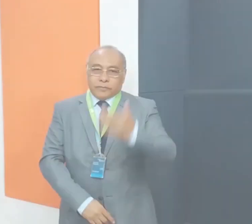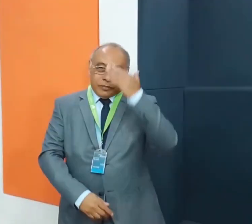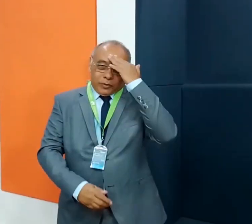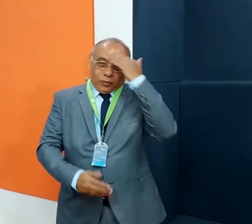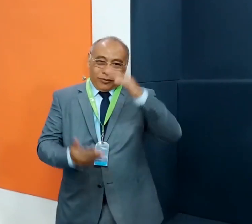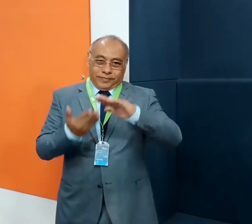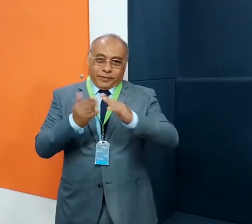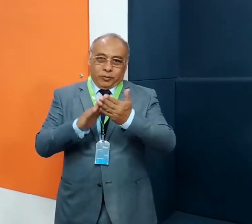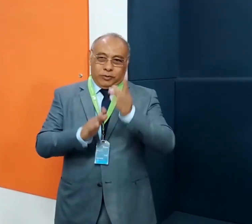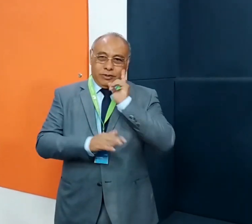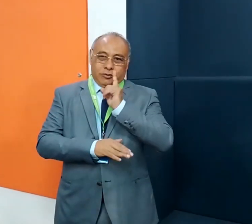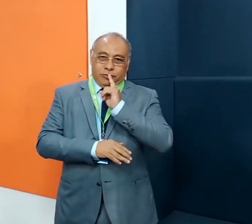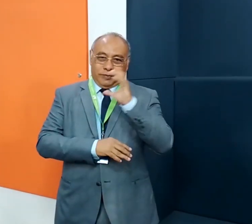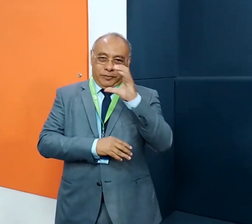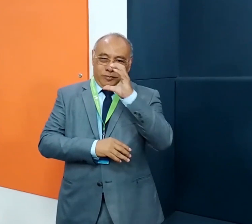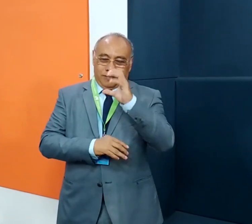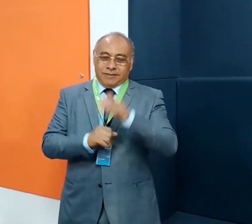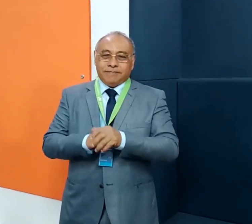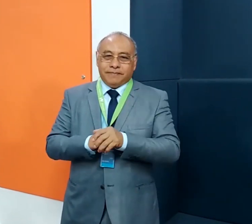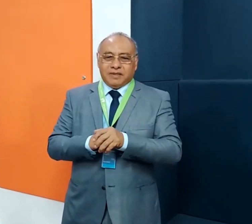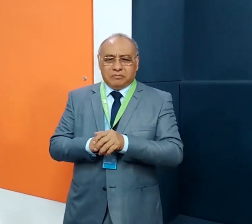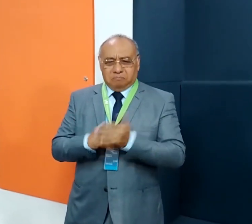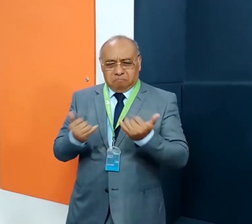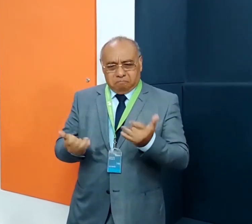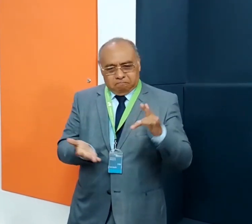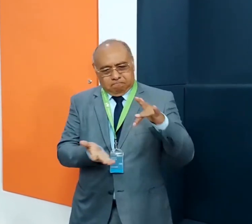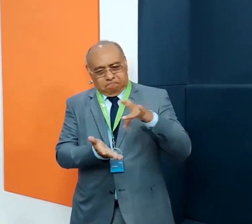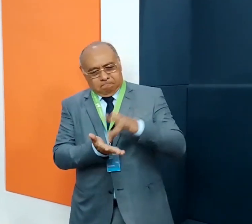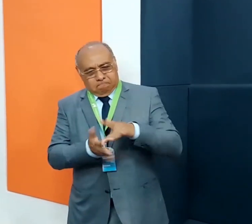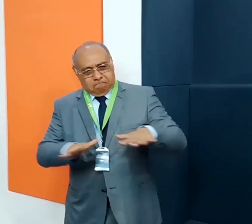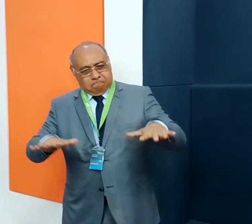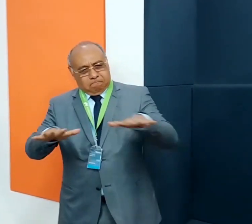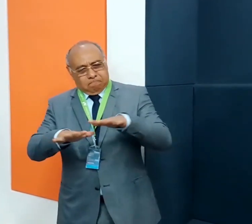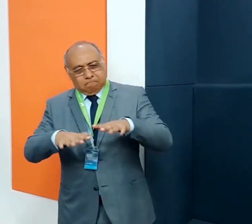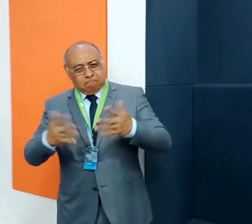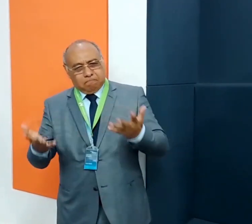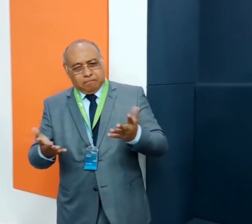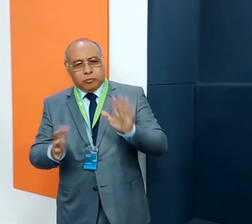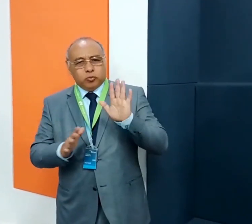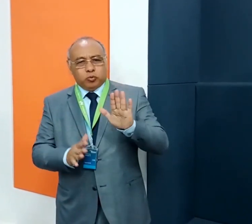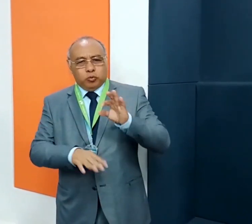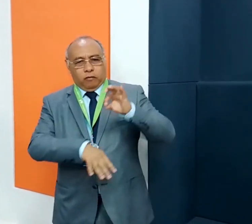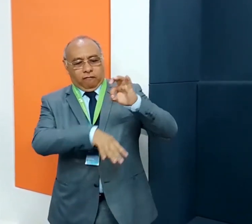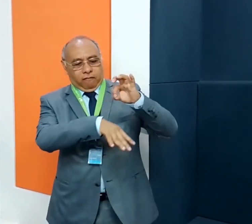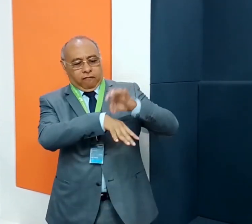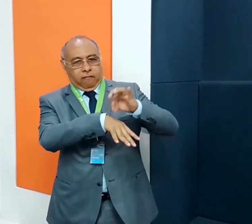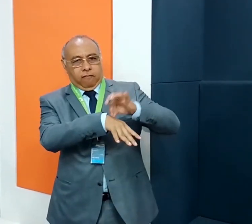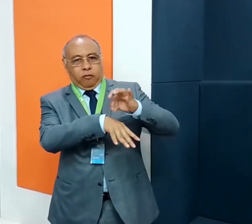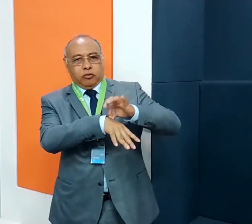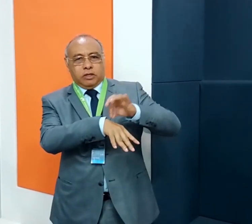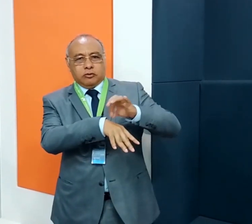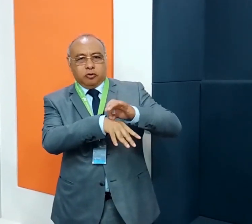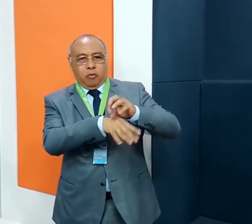un cordial saludo a las personas sordas de Colombia me encuentro en la fundación telefónica Movistar